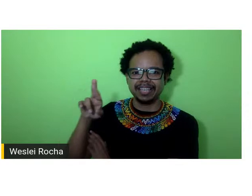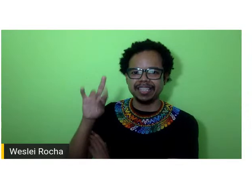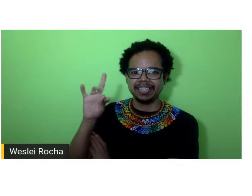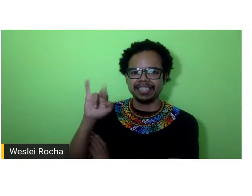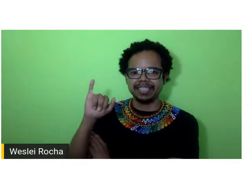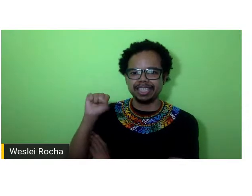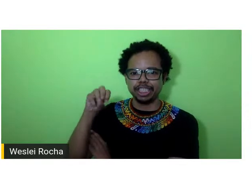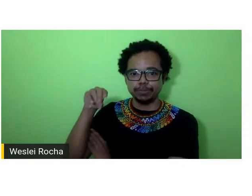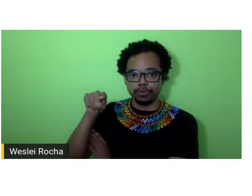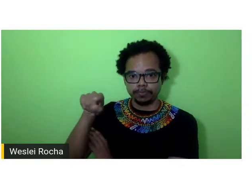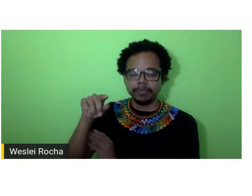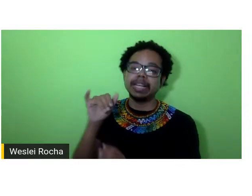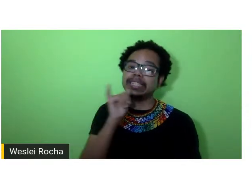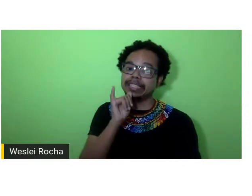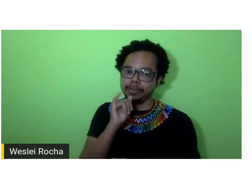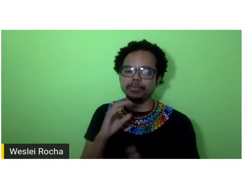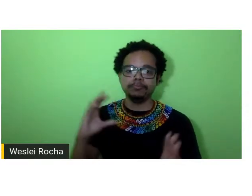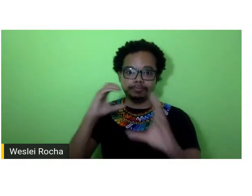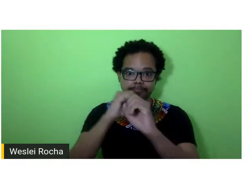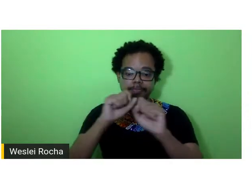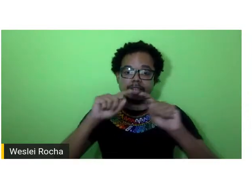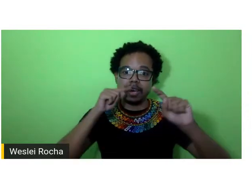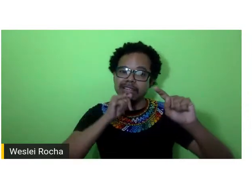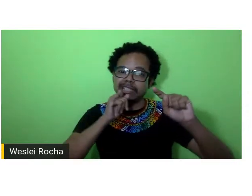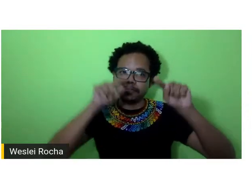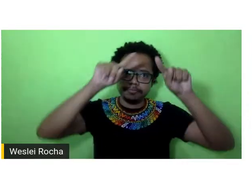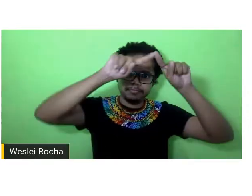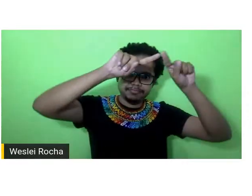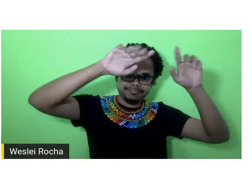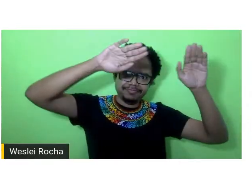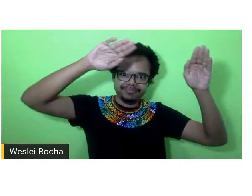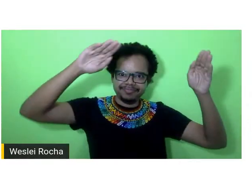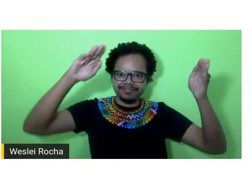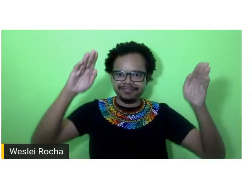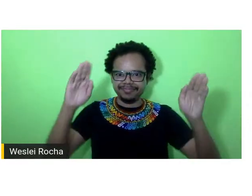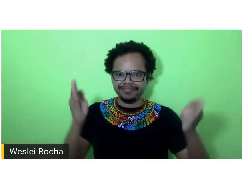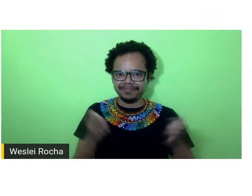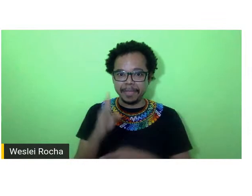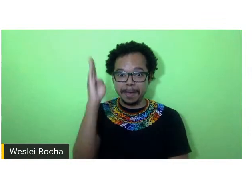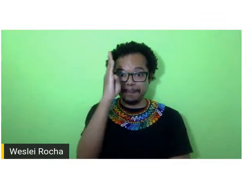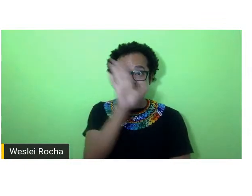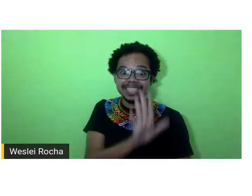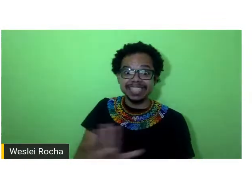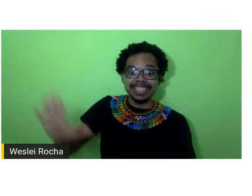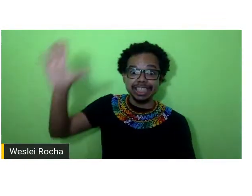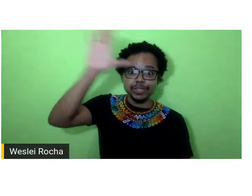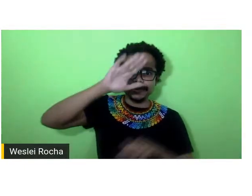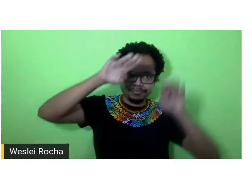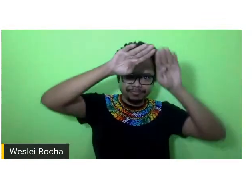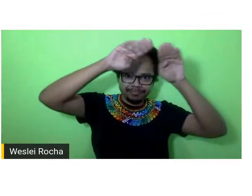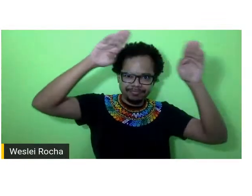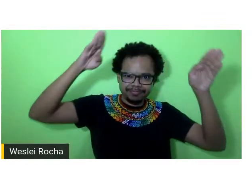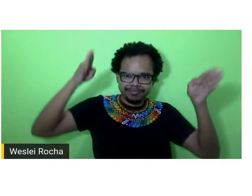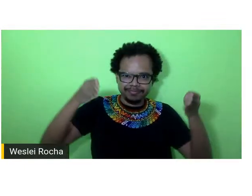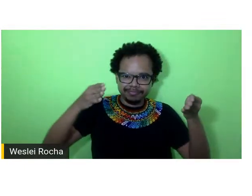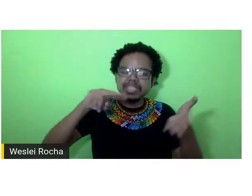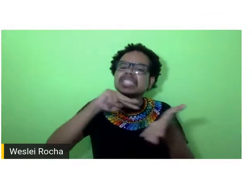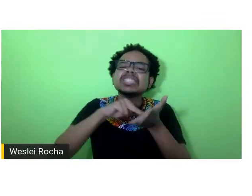a palavra etnocentrismo e eu vou dar um exemplo para que vocês possam entender